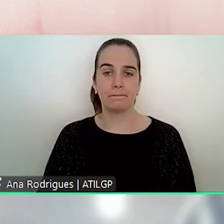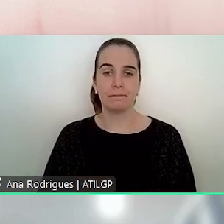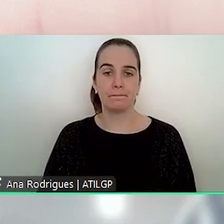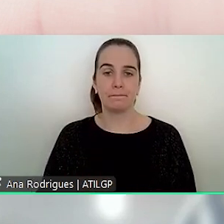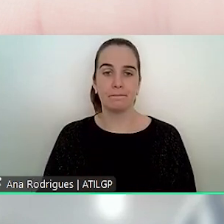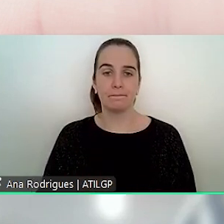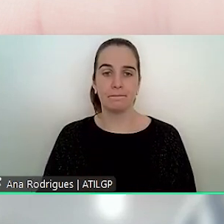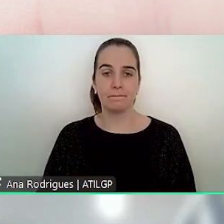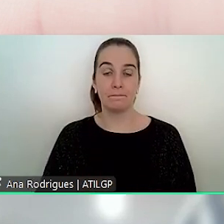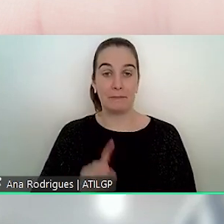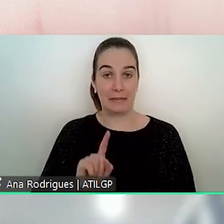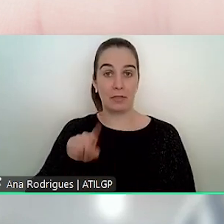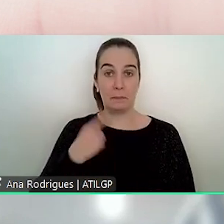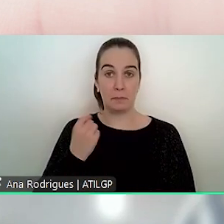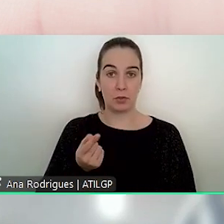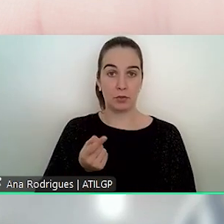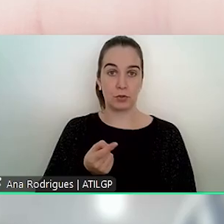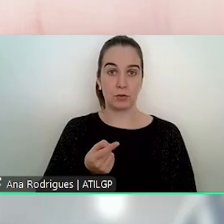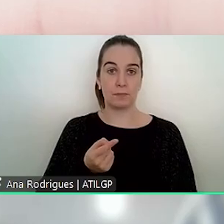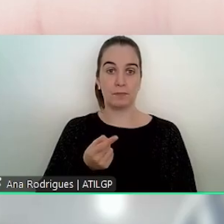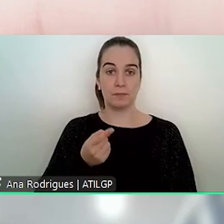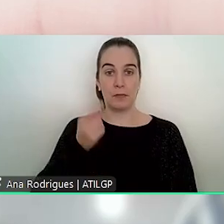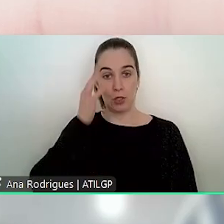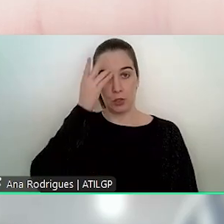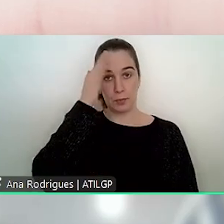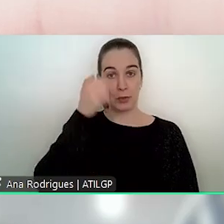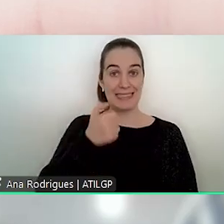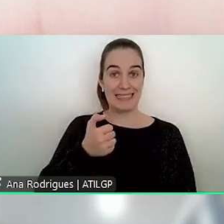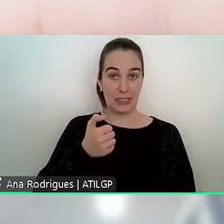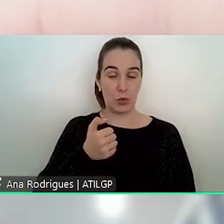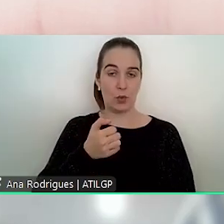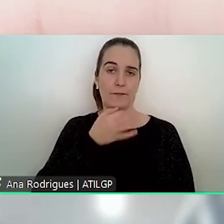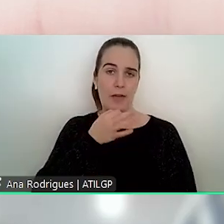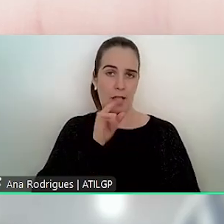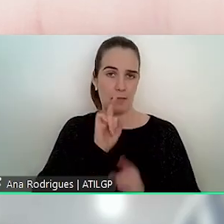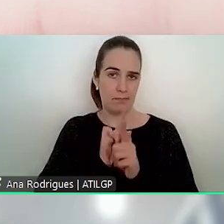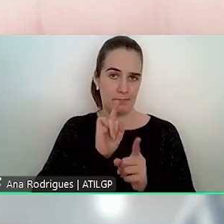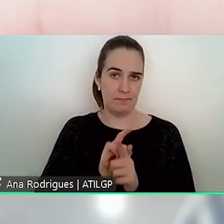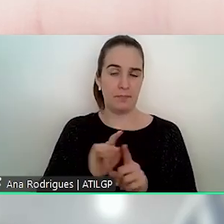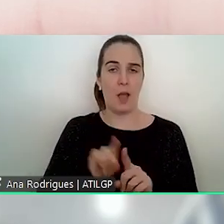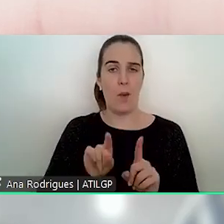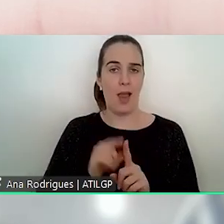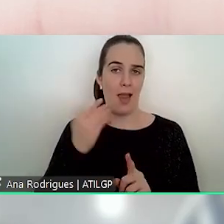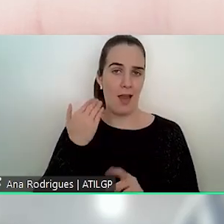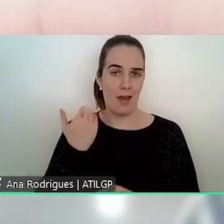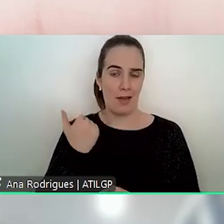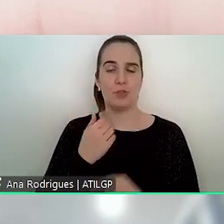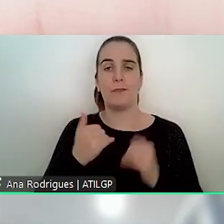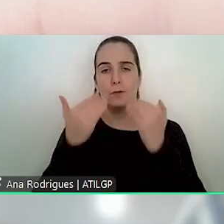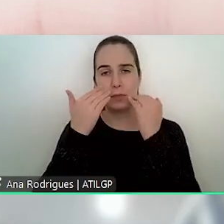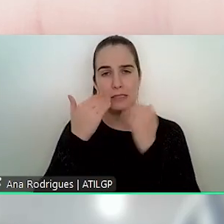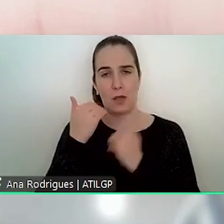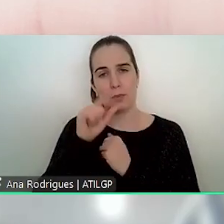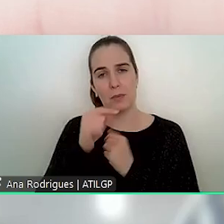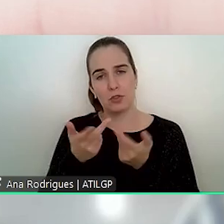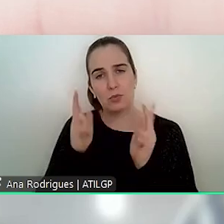Temos depois aqui compromisso 5, novamente relacionado com a informação, disponibilização de